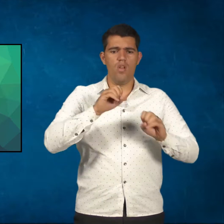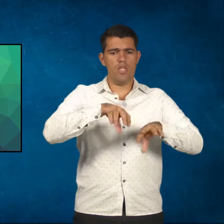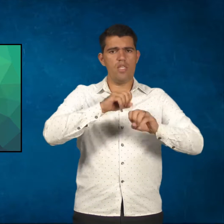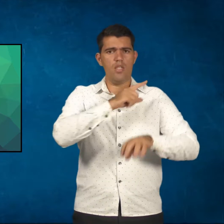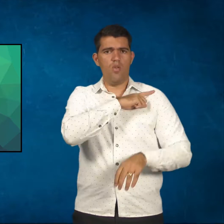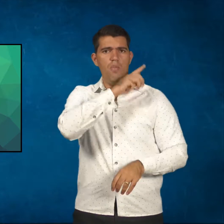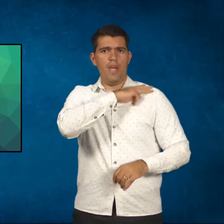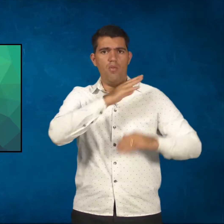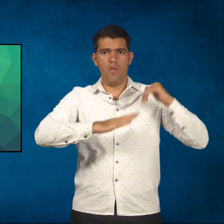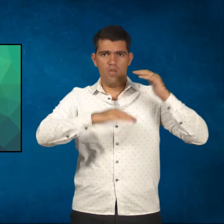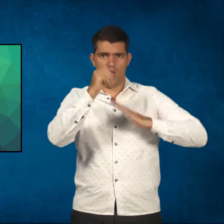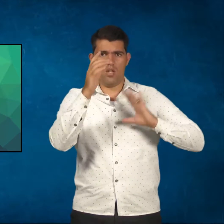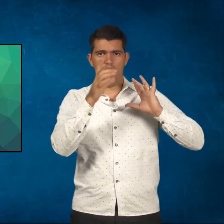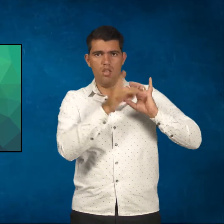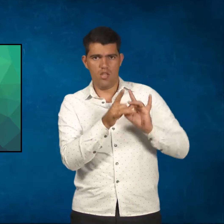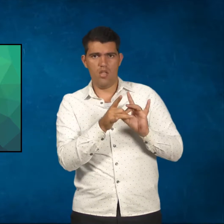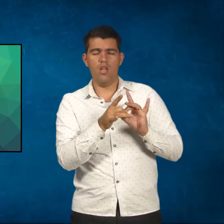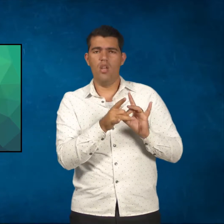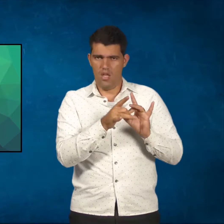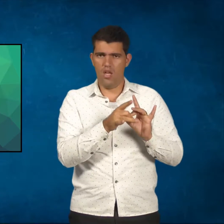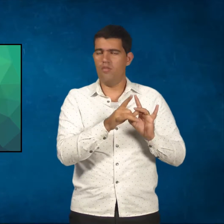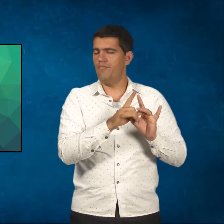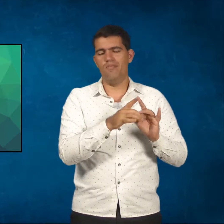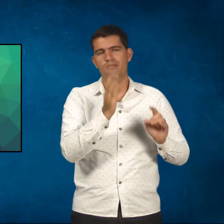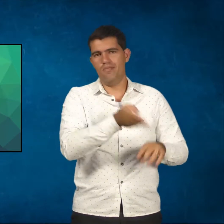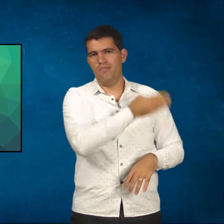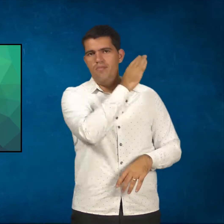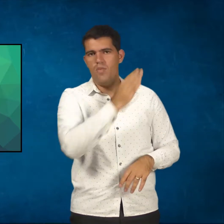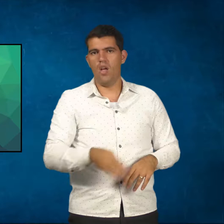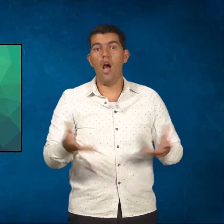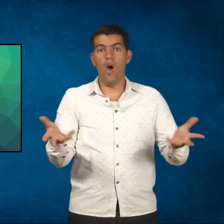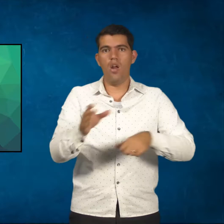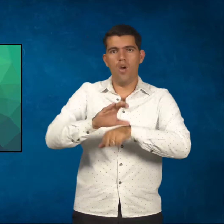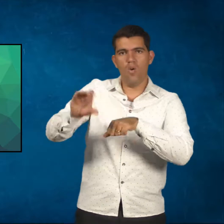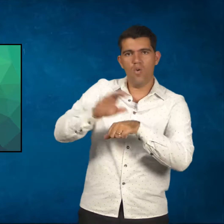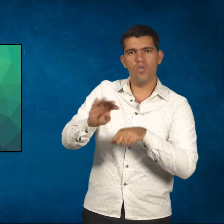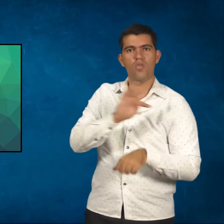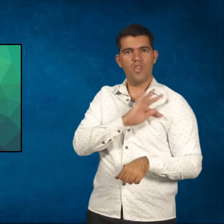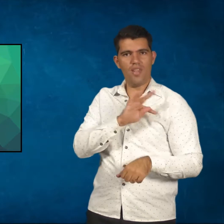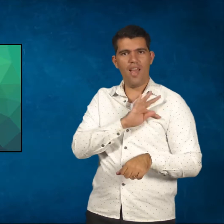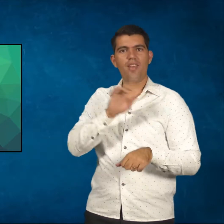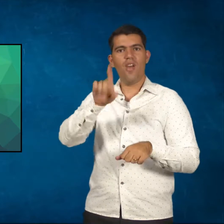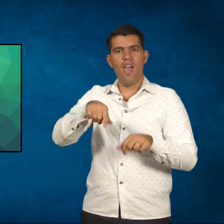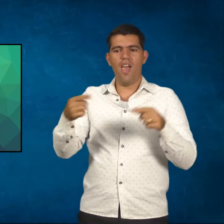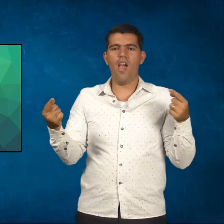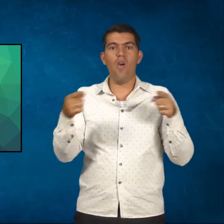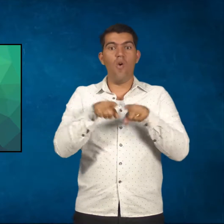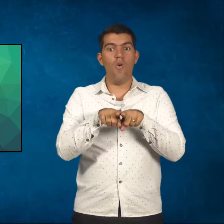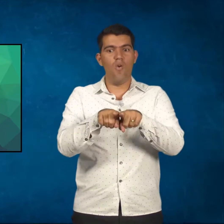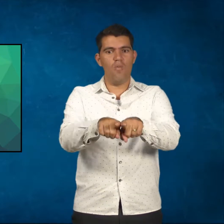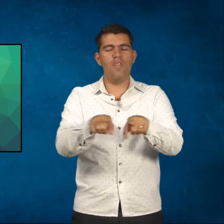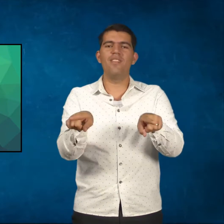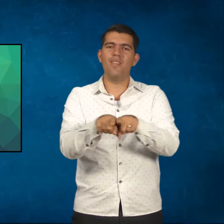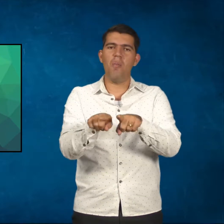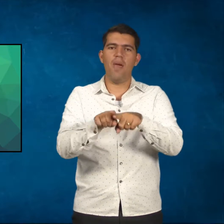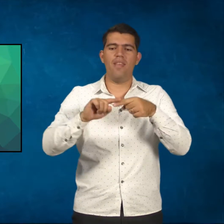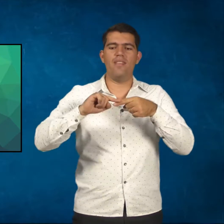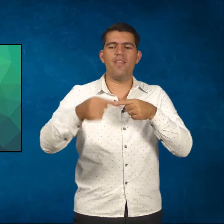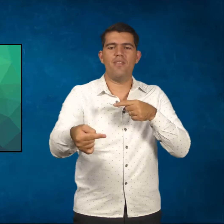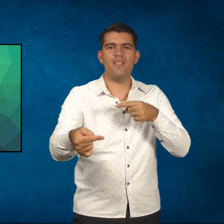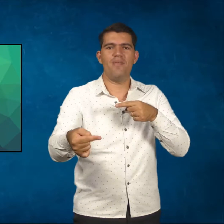médio profissionalizante e passaram a oferecer cursos técnicos concomitantes e